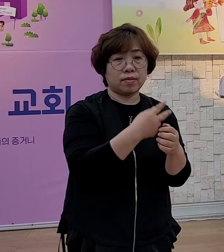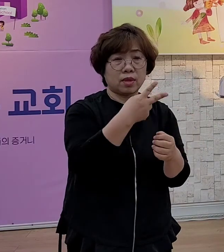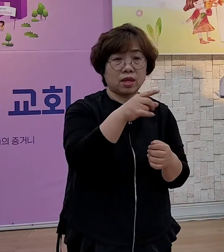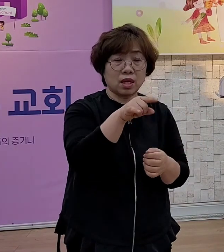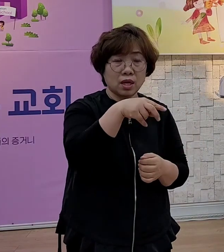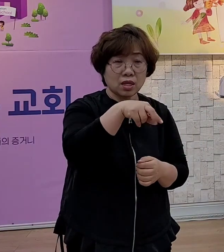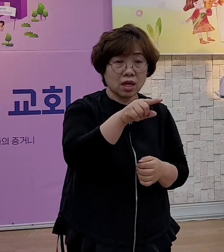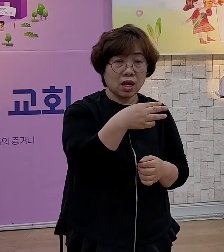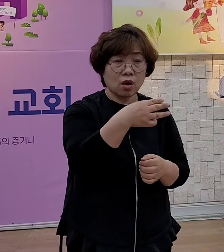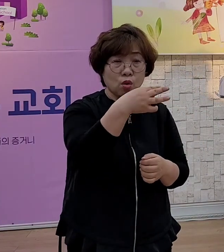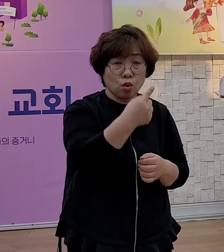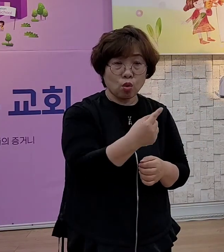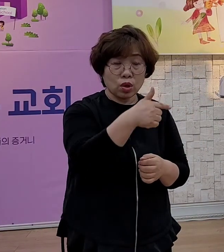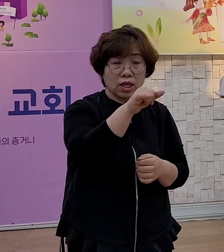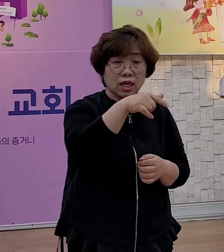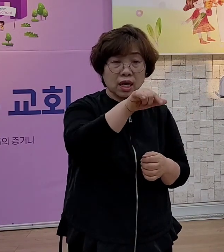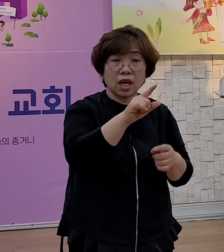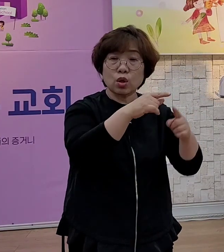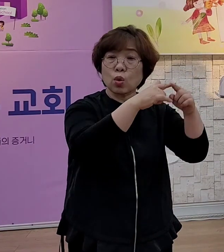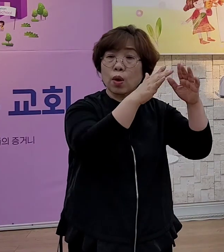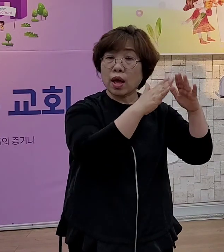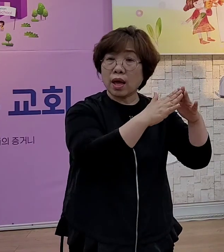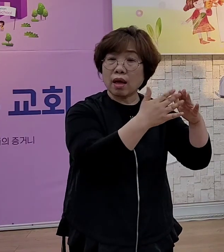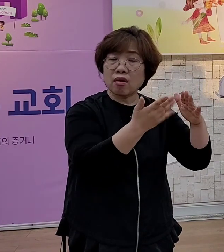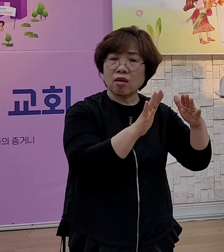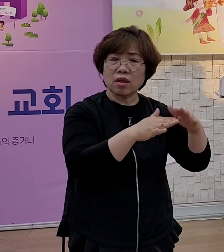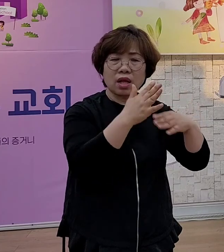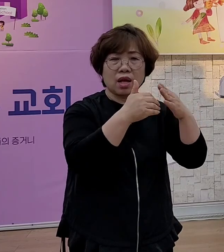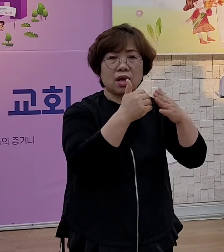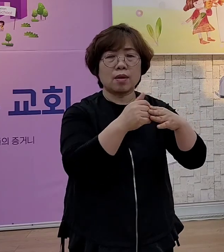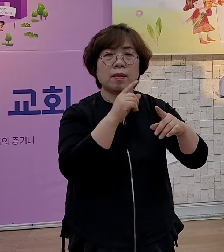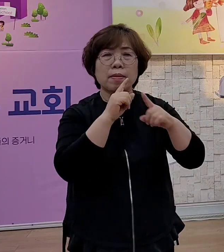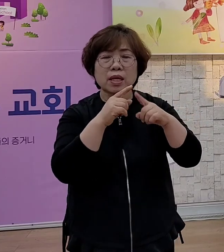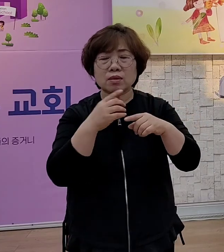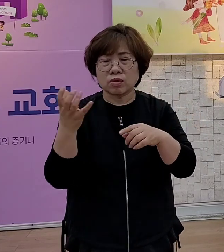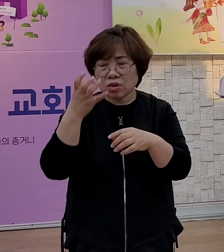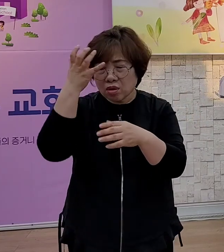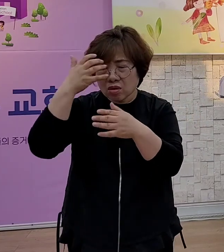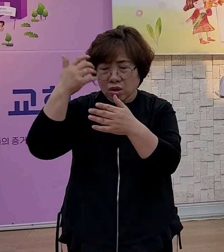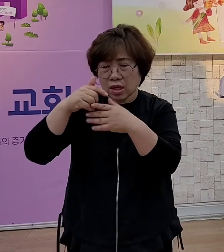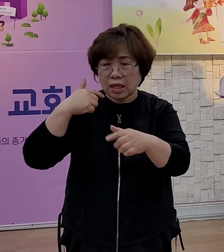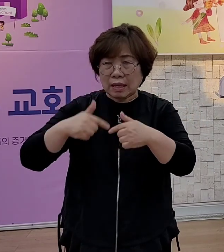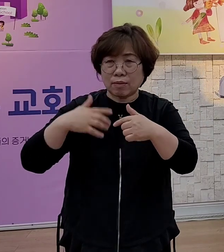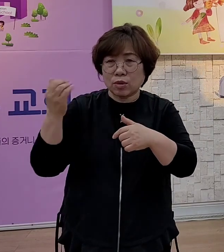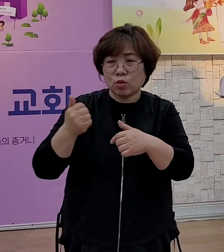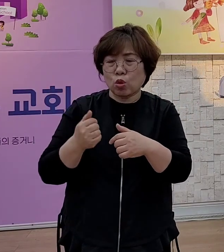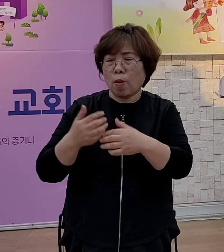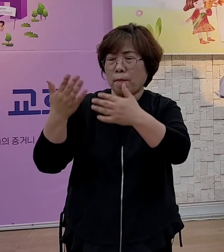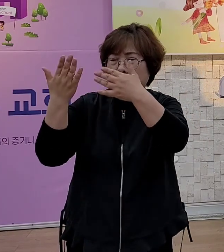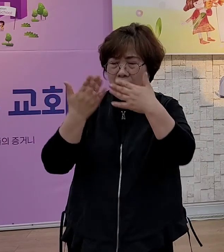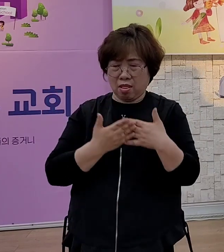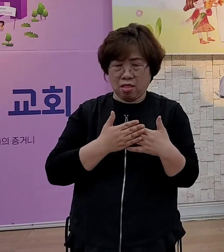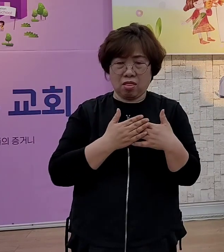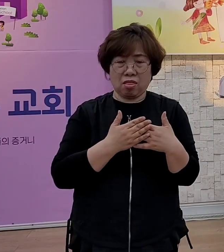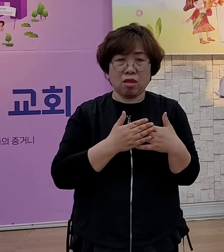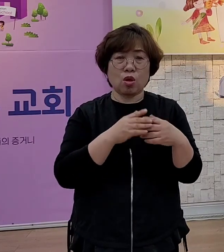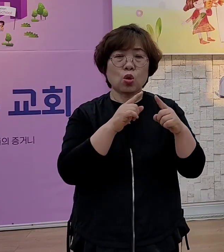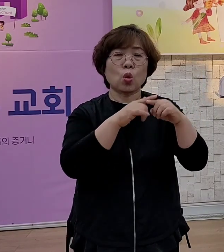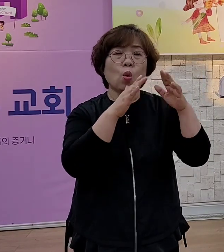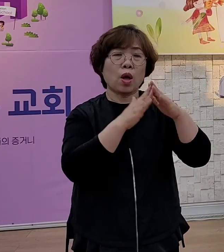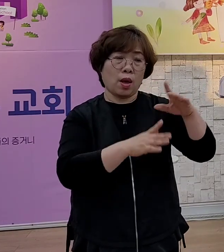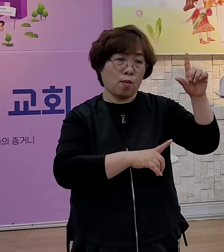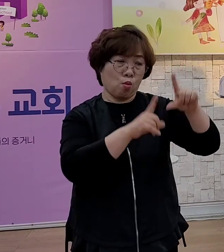그런데도 이들은 하나님의 말씀을 성령의 기쁨으로 이 말씀을 받았다라고